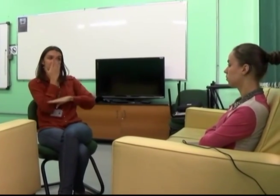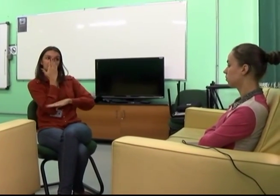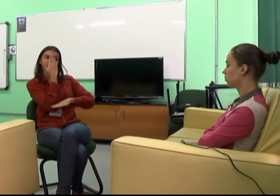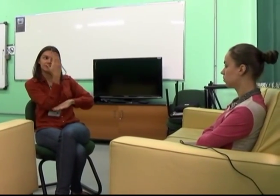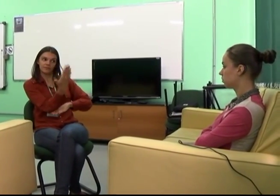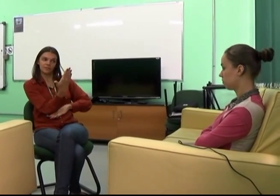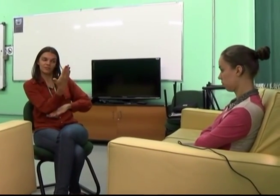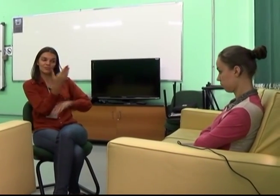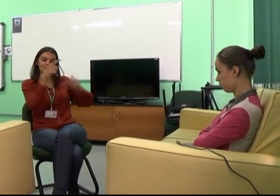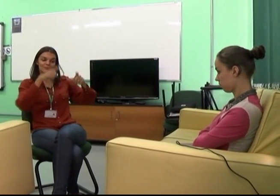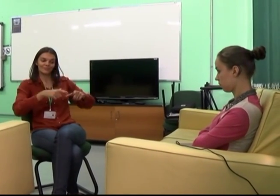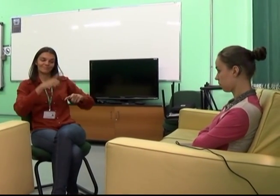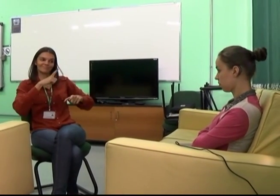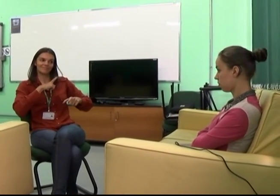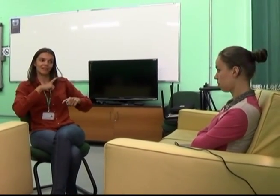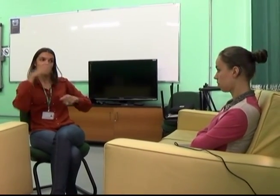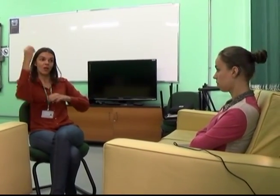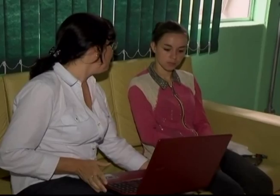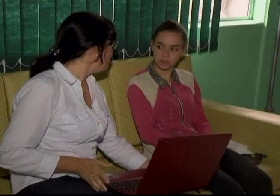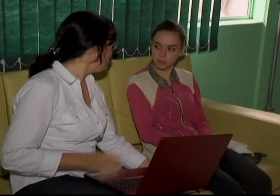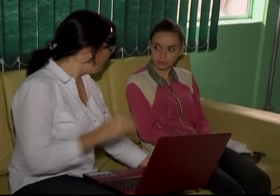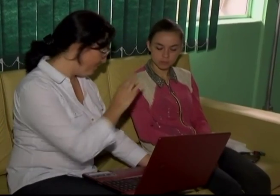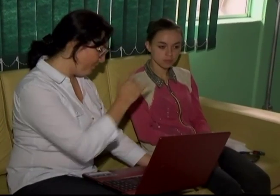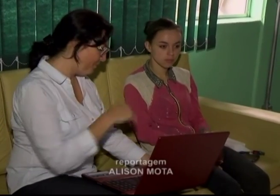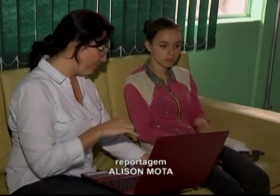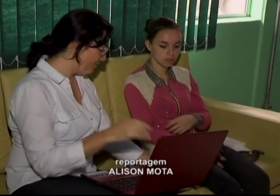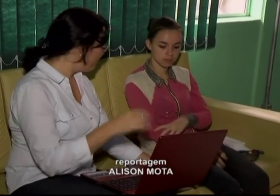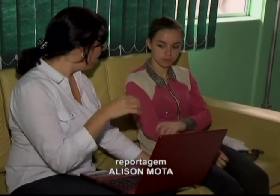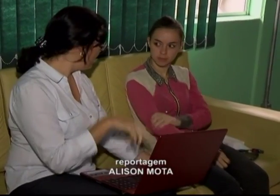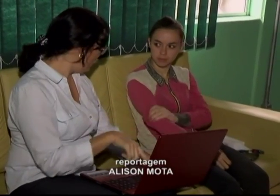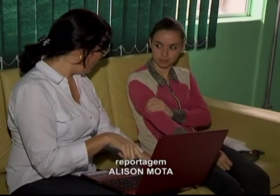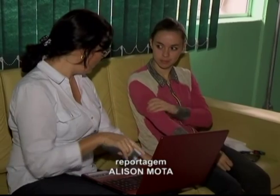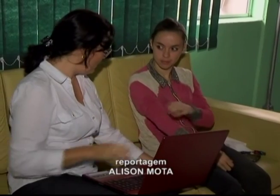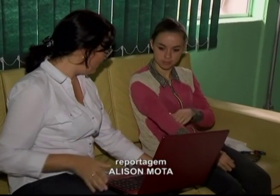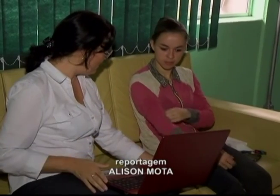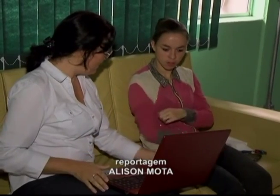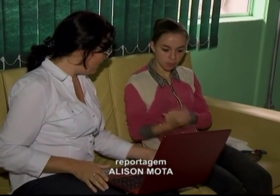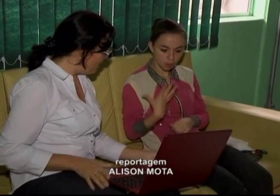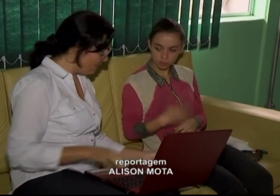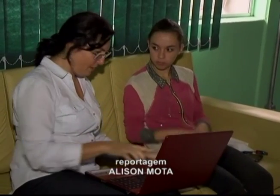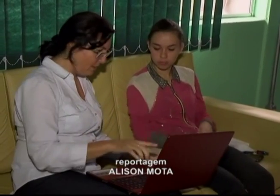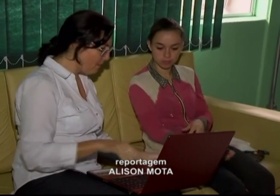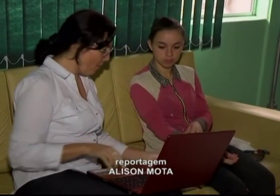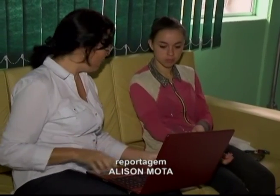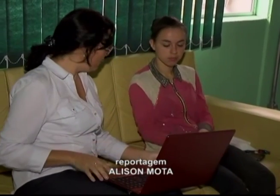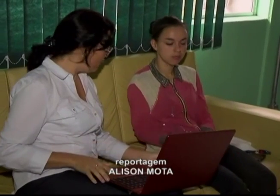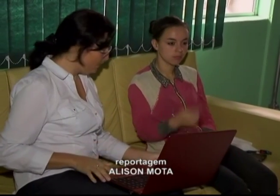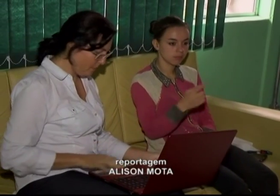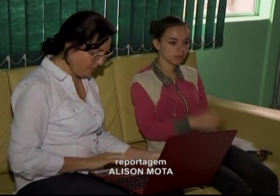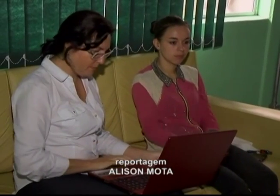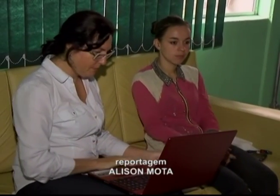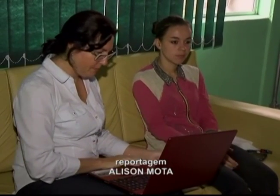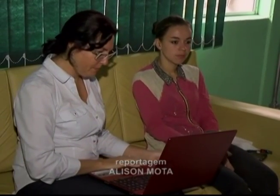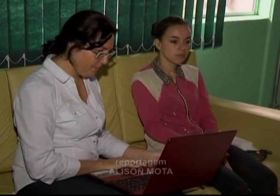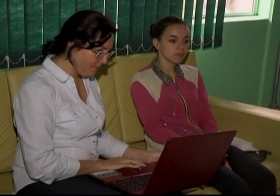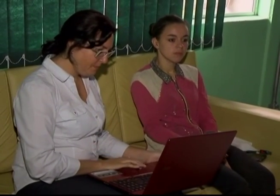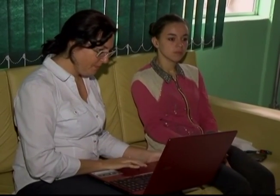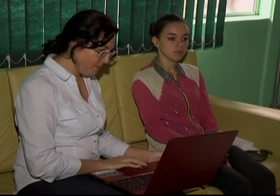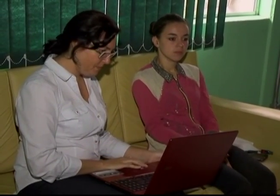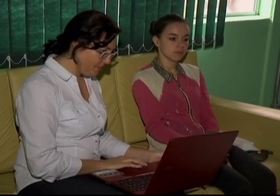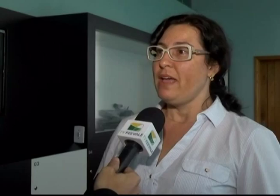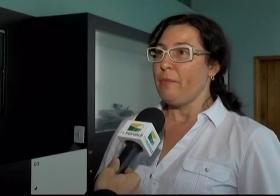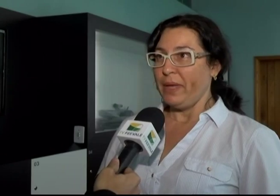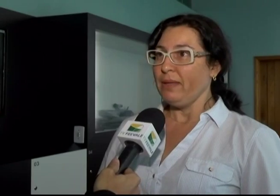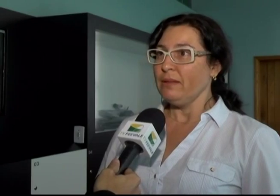percebe que não há motivos para fazer exclusão ou tratá-la de maneira diferente. O convívio prova que essa troca gera boas